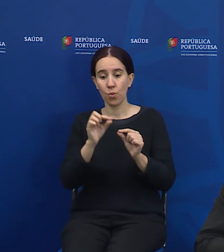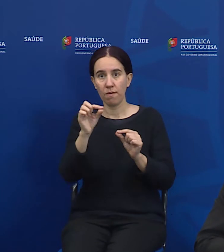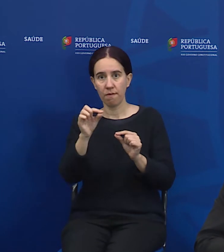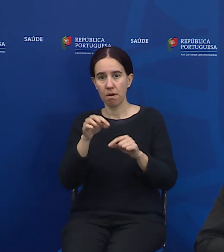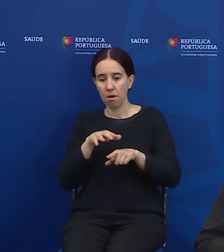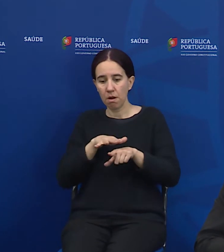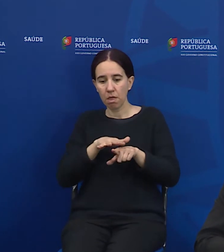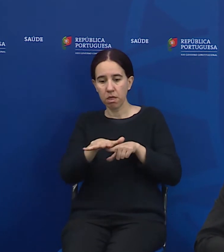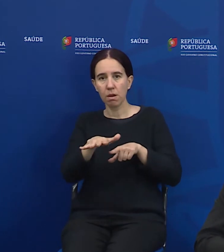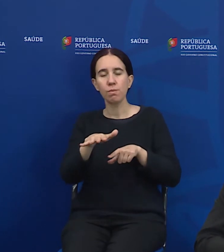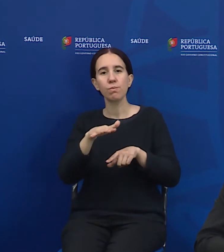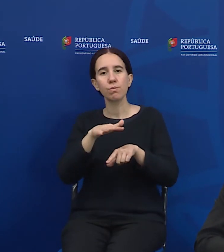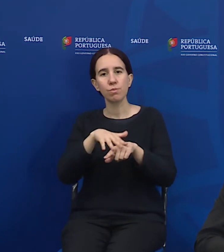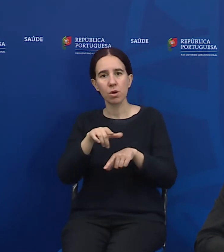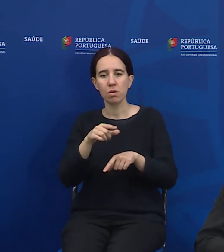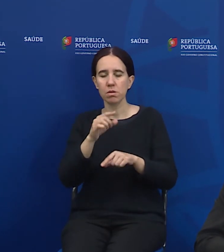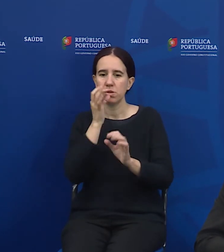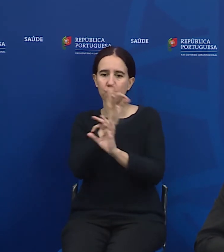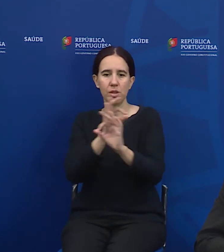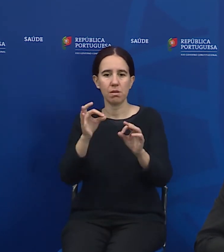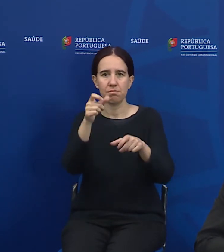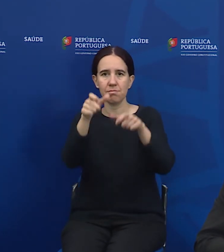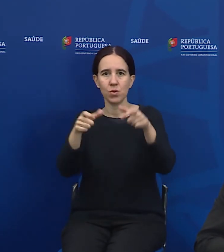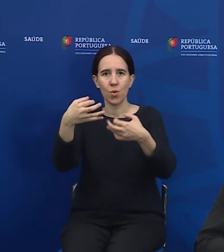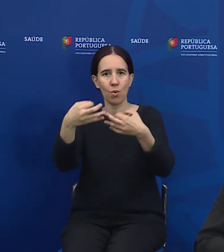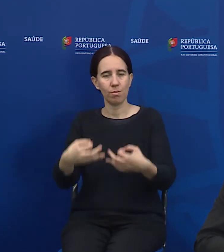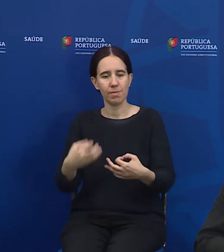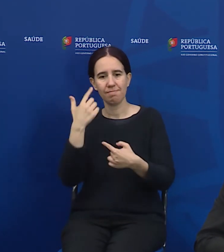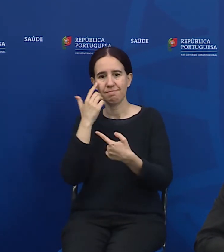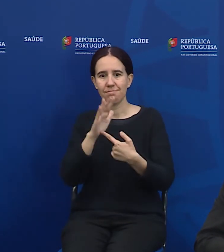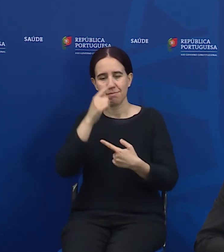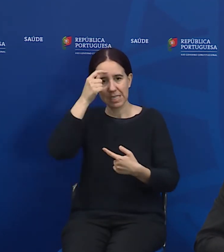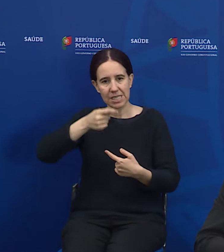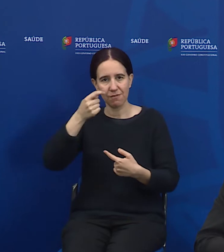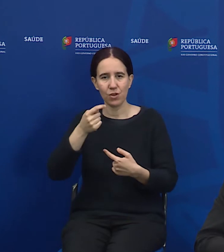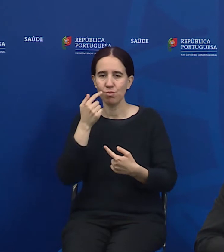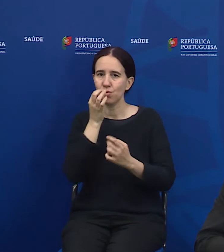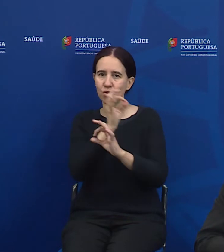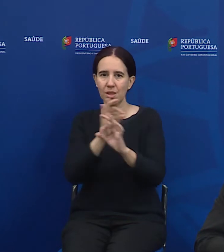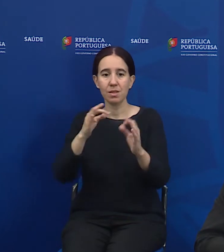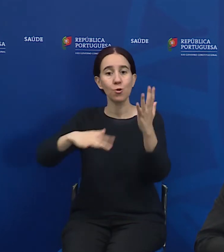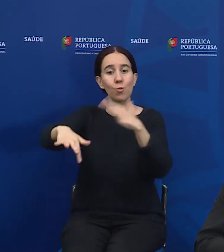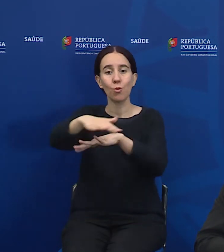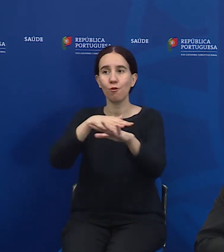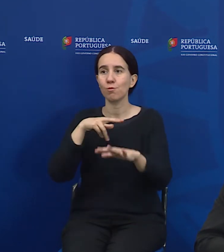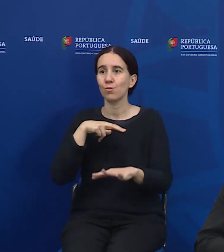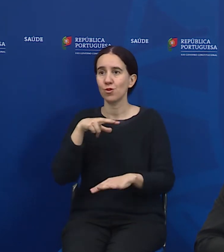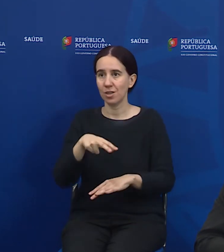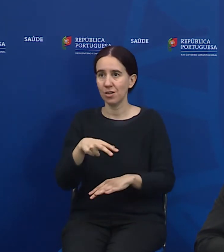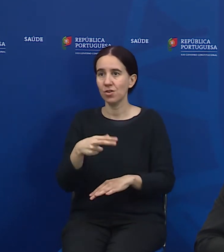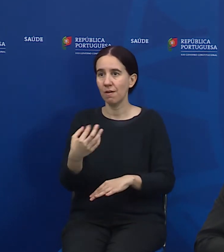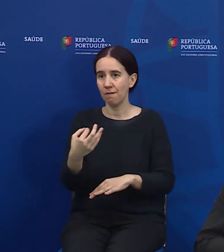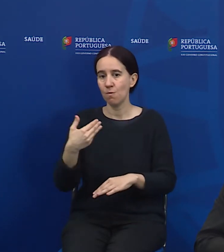é uma consequência dos excelentes comportamento e dos silent sinal civismo que o povo português